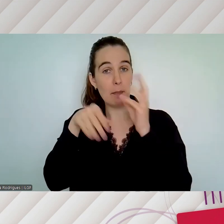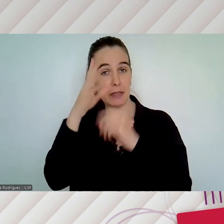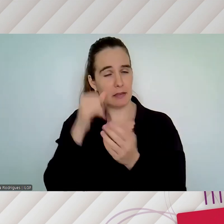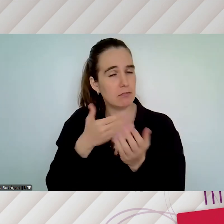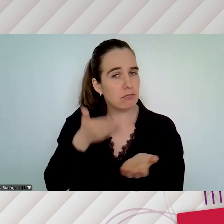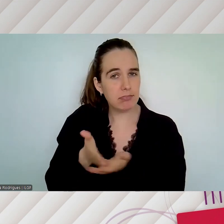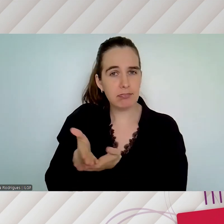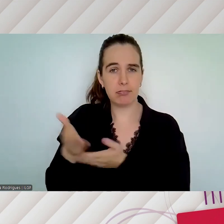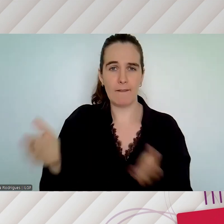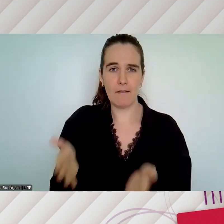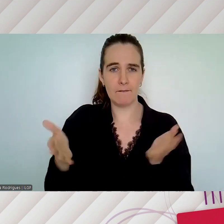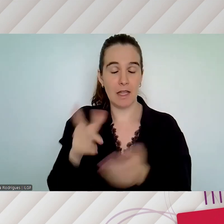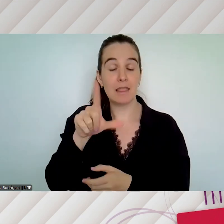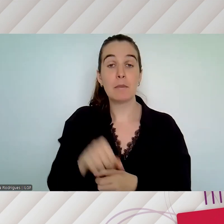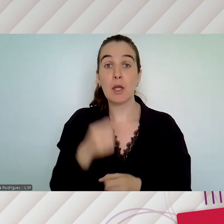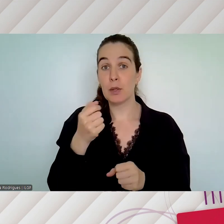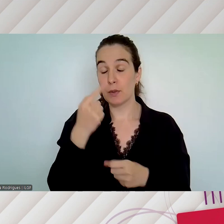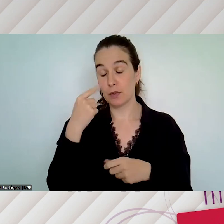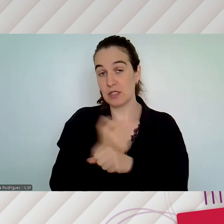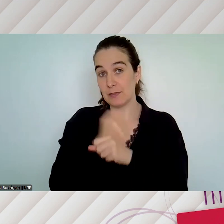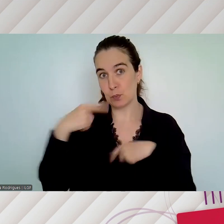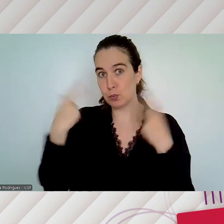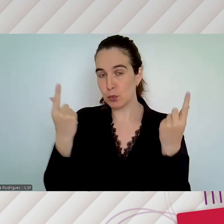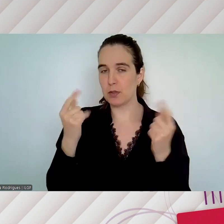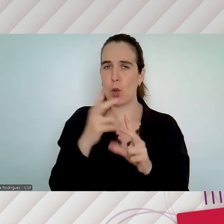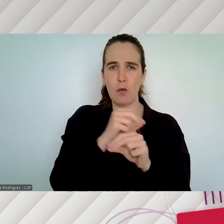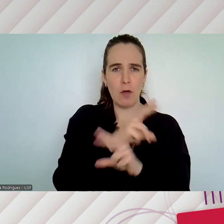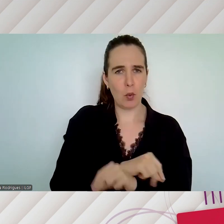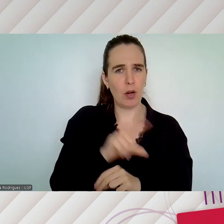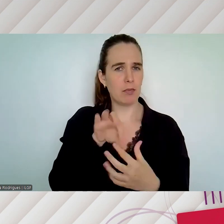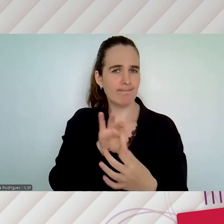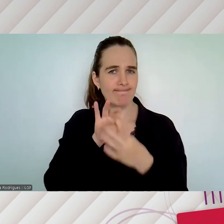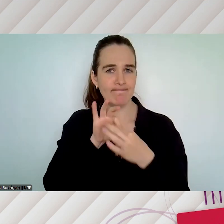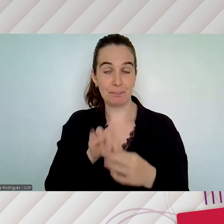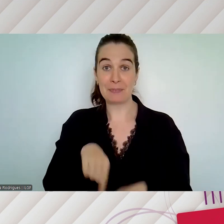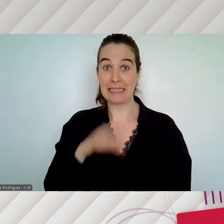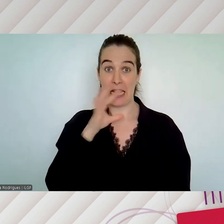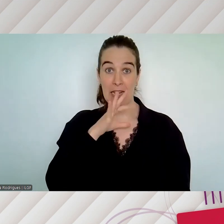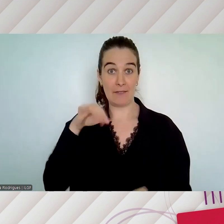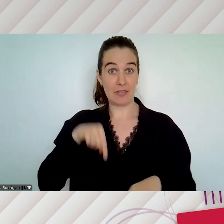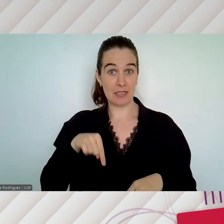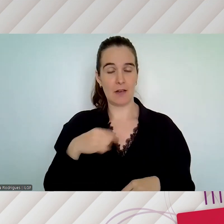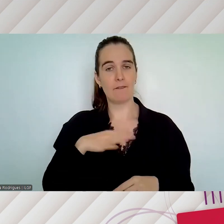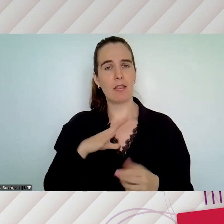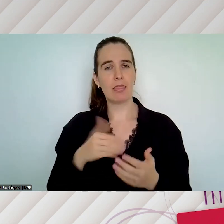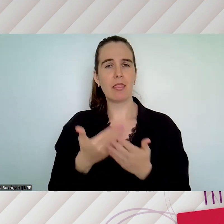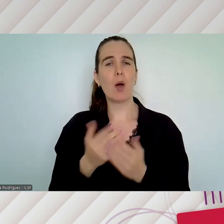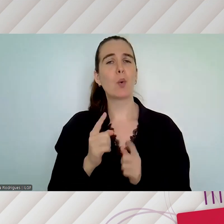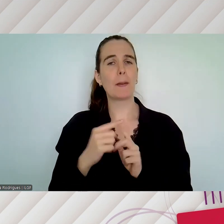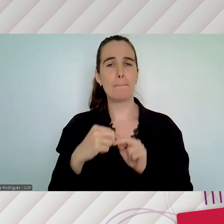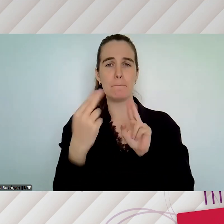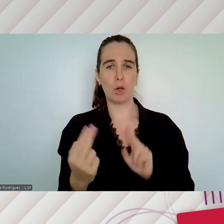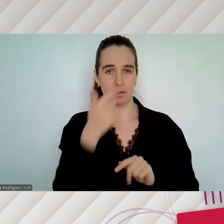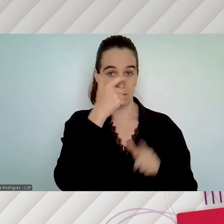de um serviço público inovador e colaborativo. Neste aniversário, o INA reforça o seu compromisso em criar pontes entre